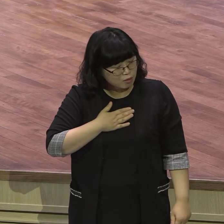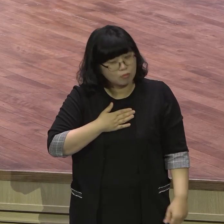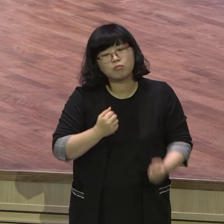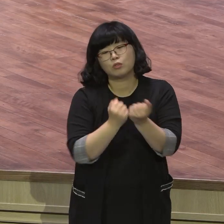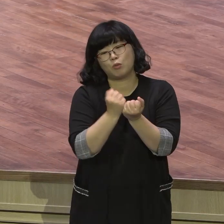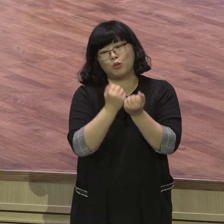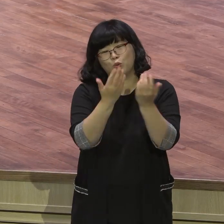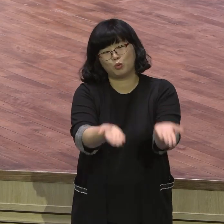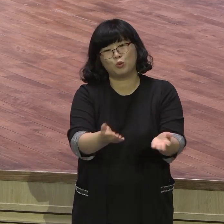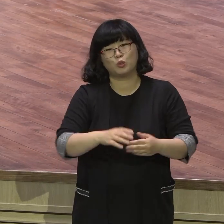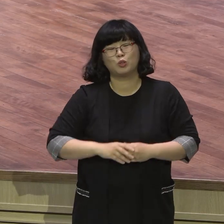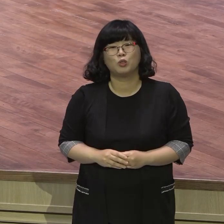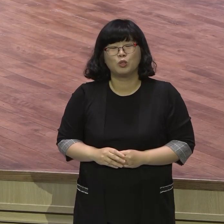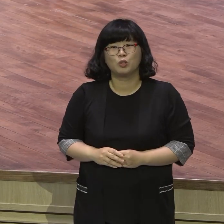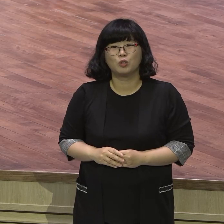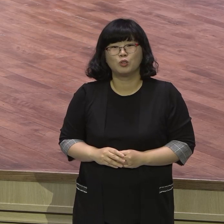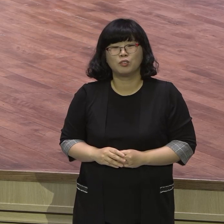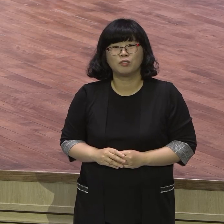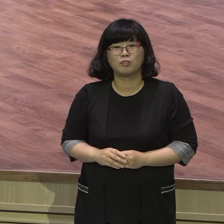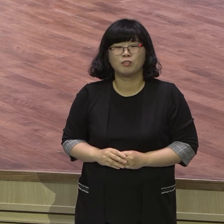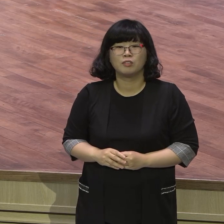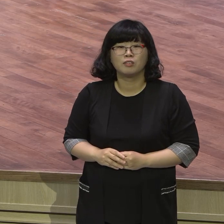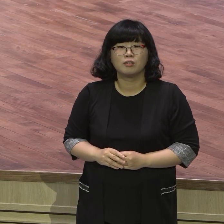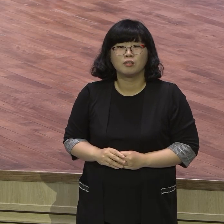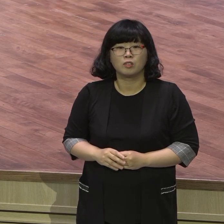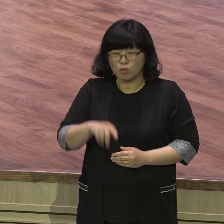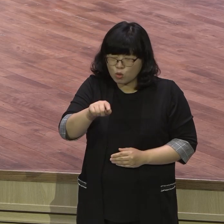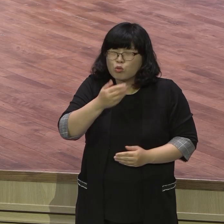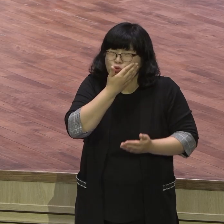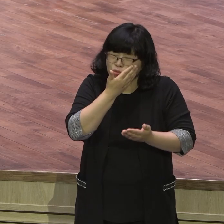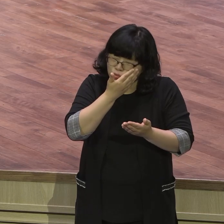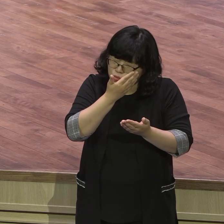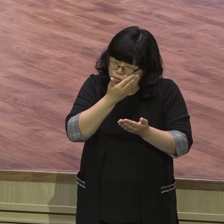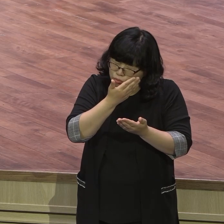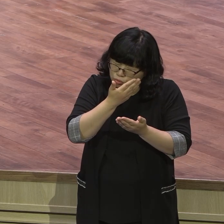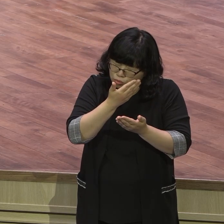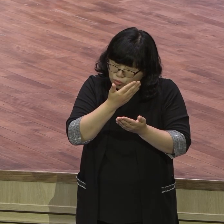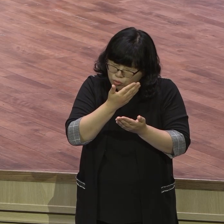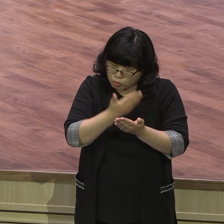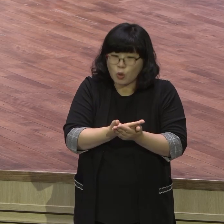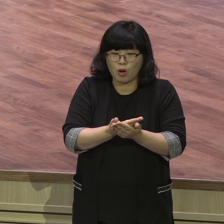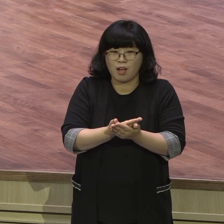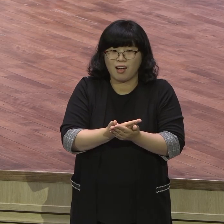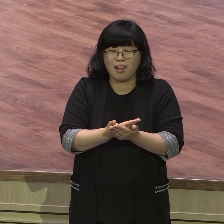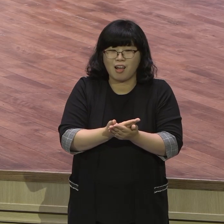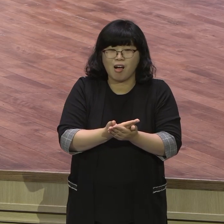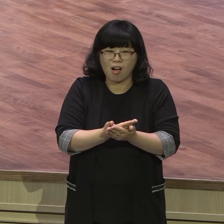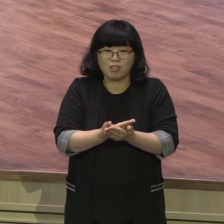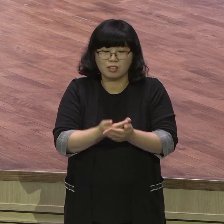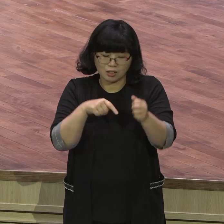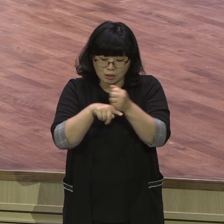여기 아주 중요한 영적 교훈이 있습니다 여기가 무엇을 말씀드렸습니다만